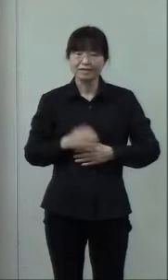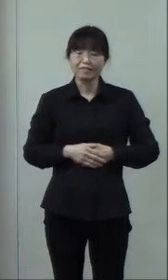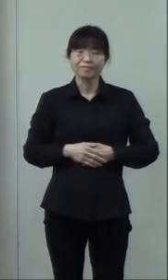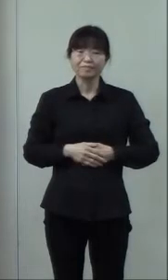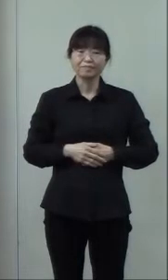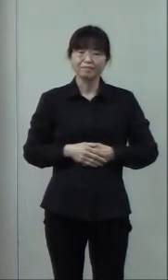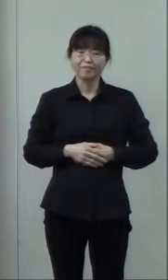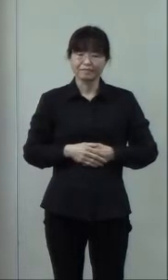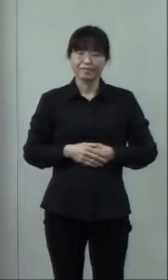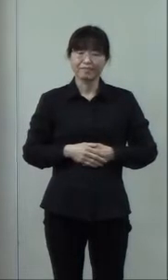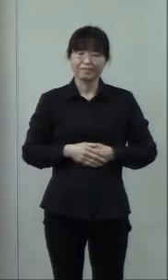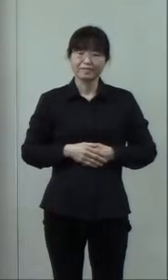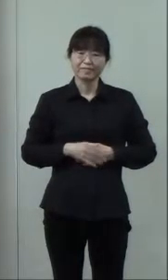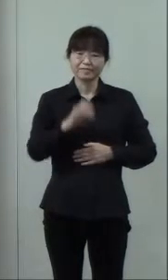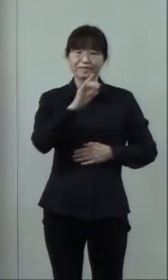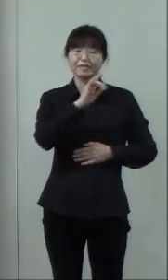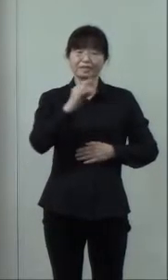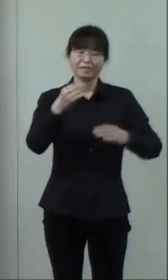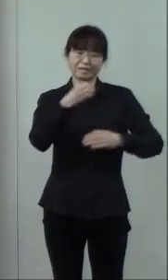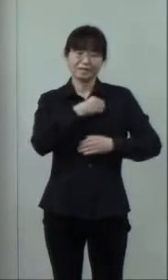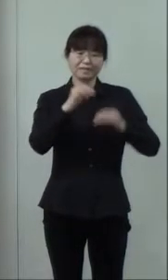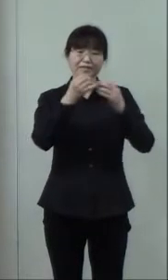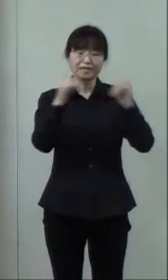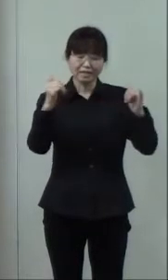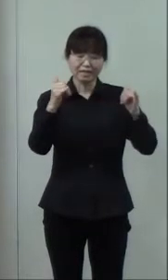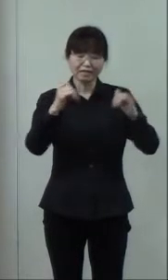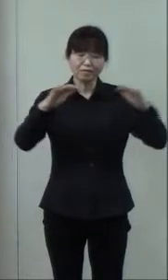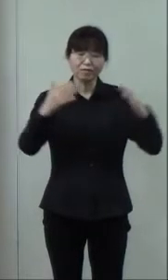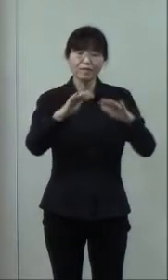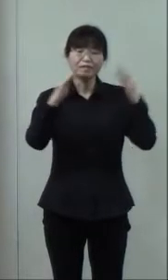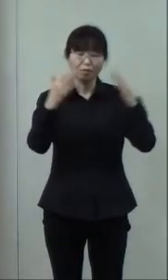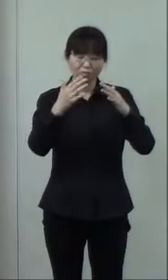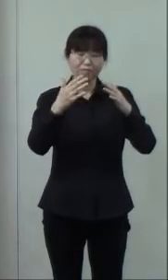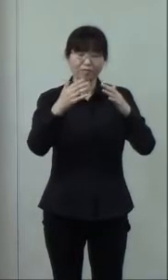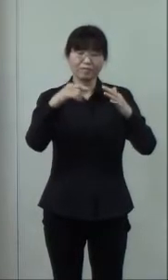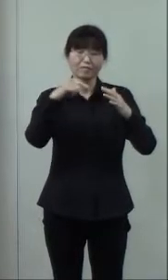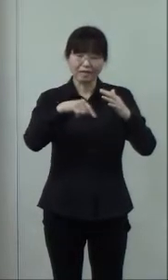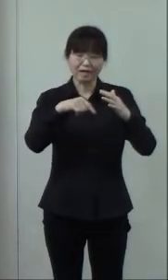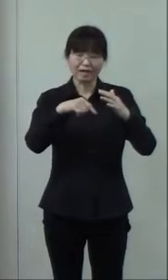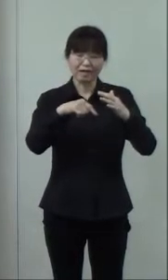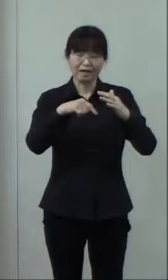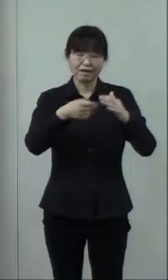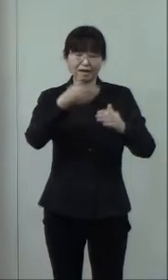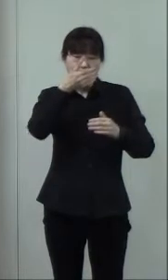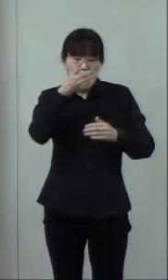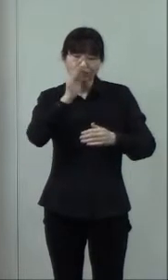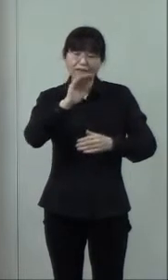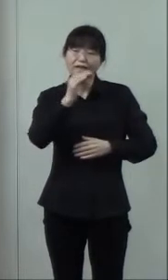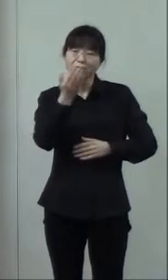様の議論、情報提供がについて、十分かどうかという認識をちょっと伺います。